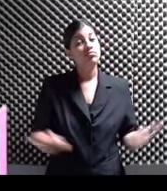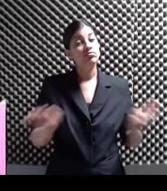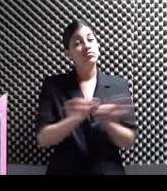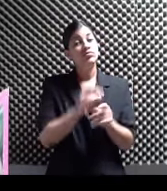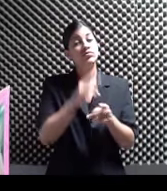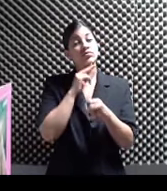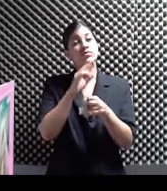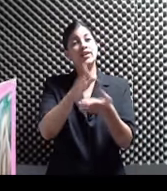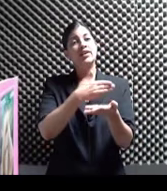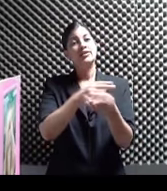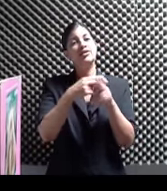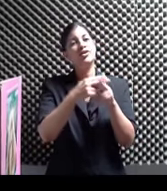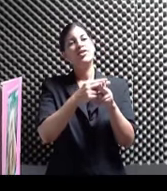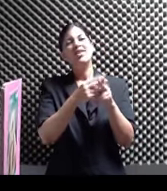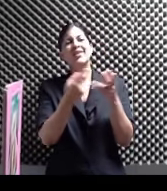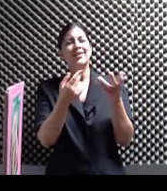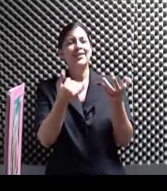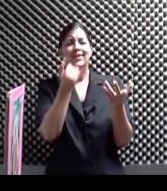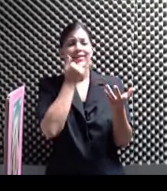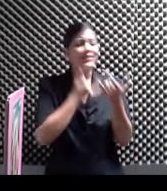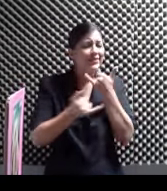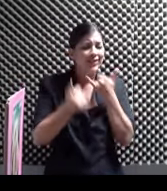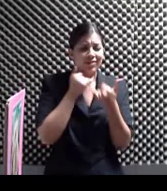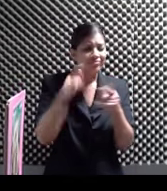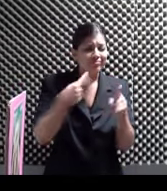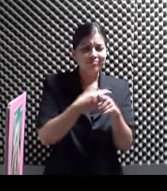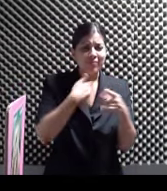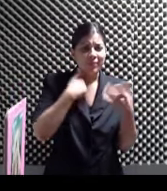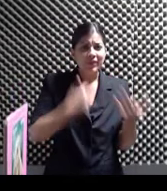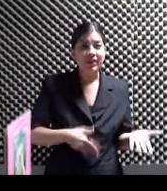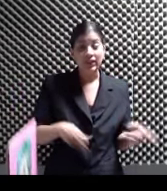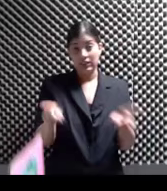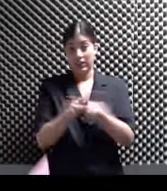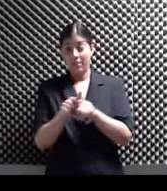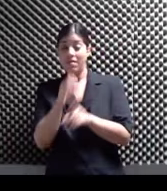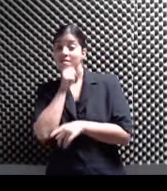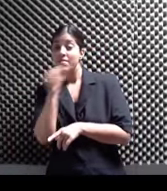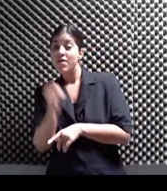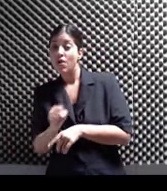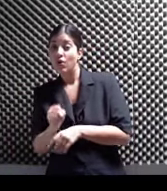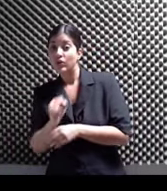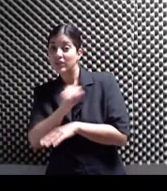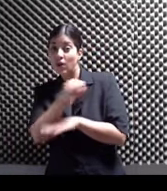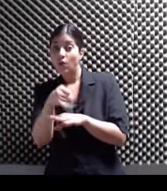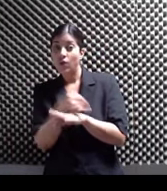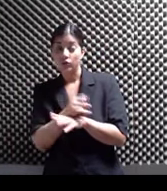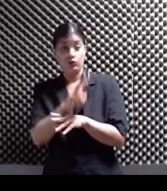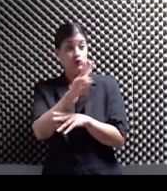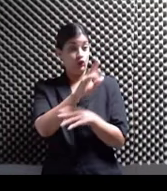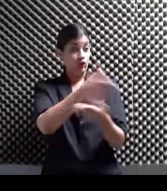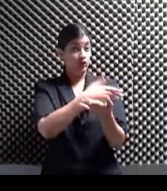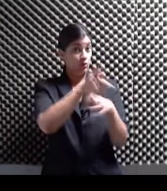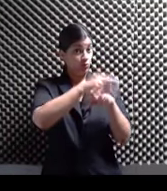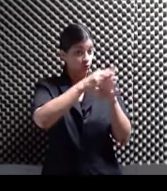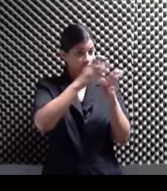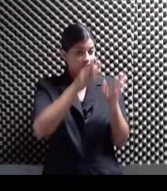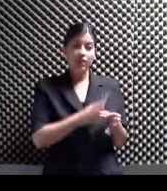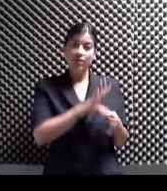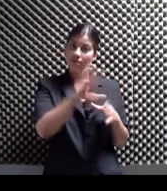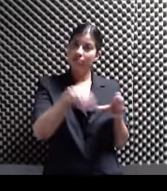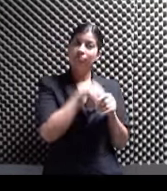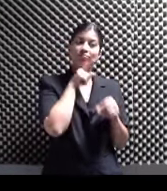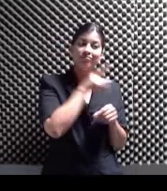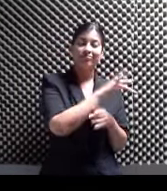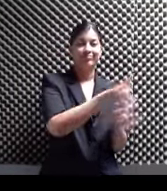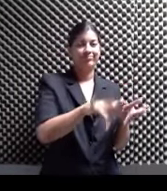tú de Mirta Silva? Y también grabó En mi viejo San Juan de Noel Estrada. Incluyó dos canciones de dos puertorriqueños. En ese momento estuvo